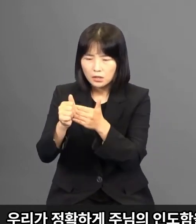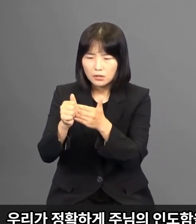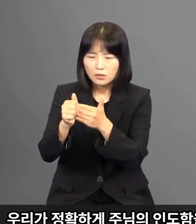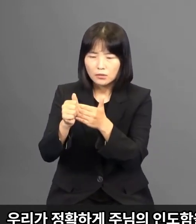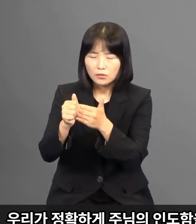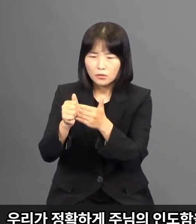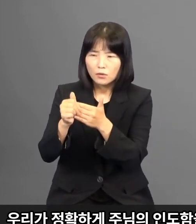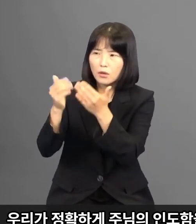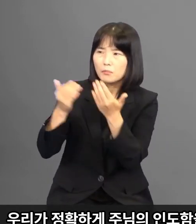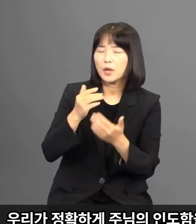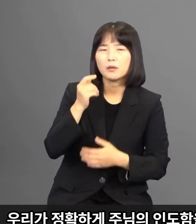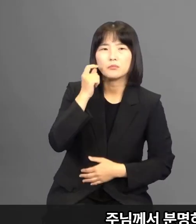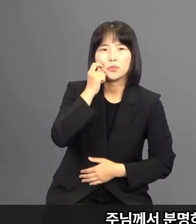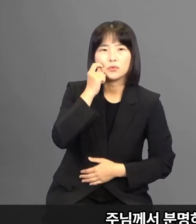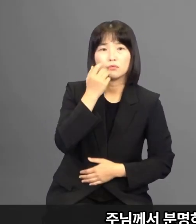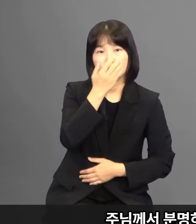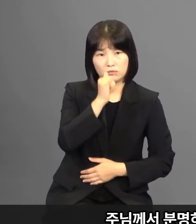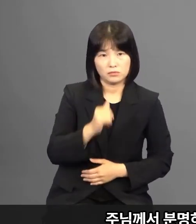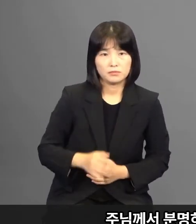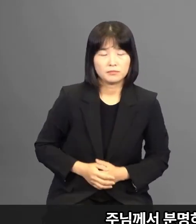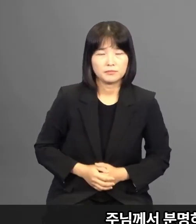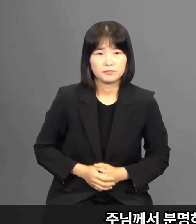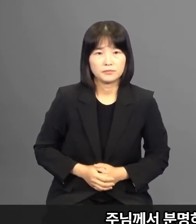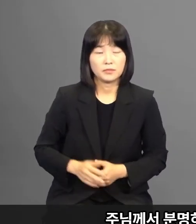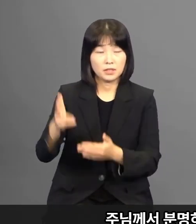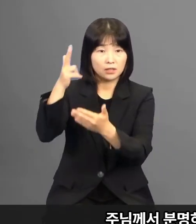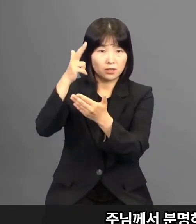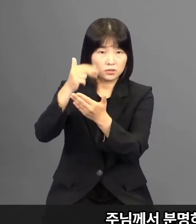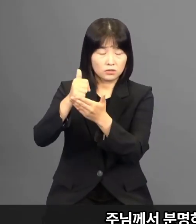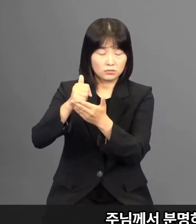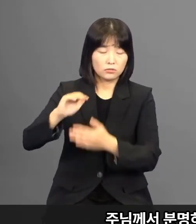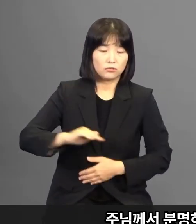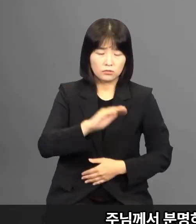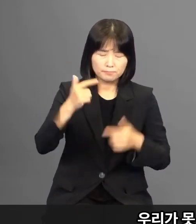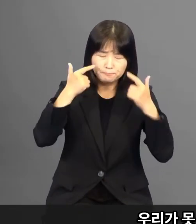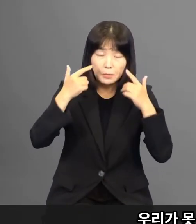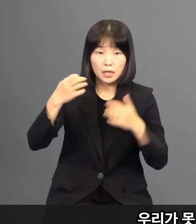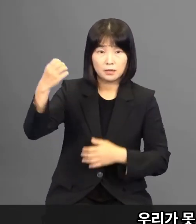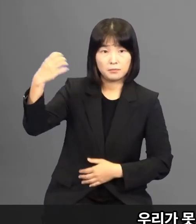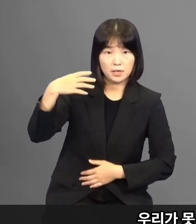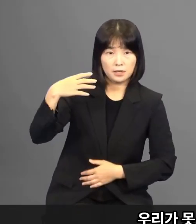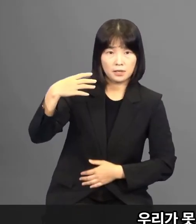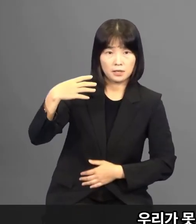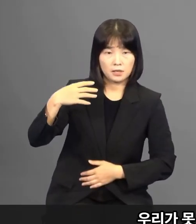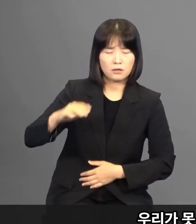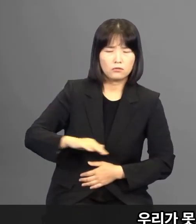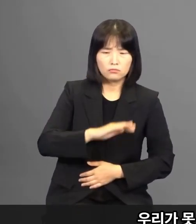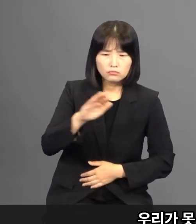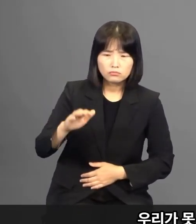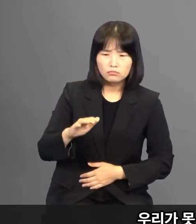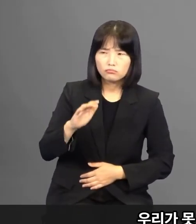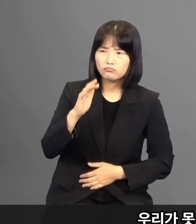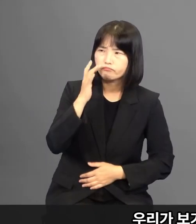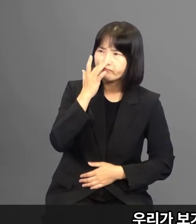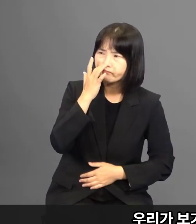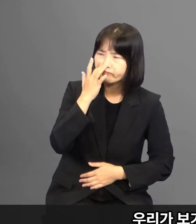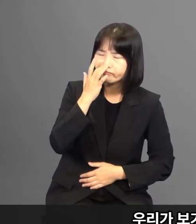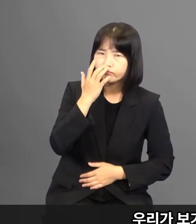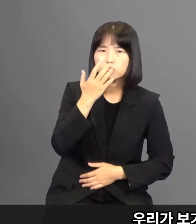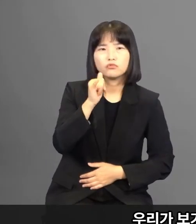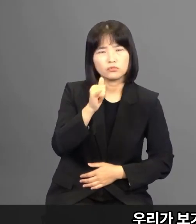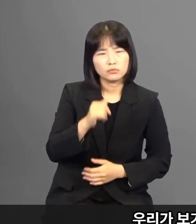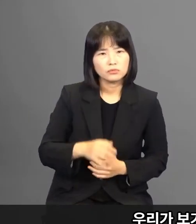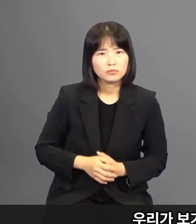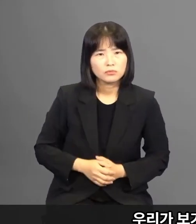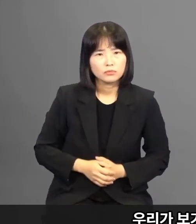것일 수 있다는 거예요. 자, 주님께서 분명히 우리에게 말씀을 하셨는데 우리가 못 알아들을 수 있는 거죠. 우리가